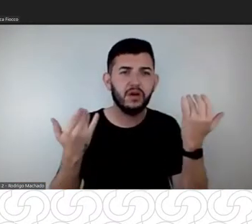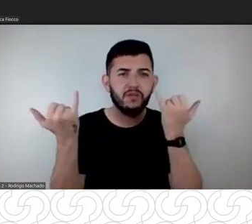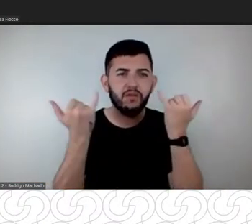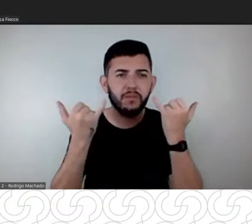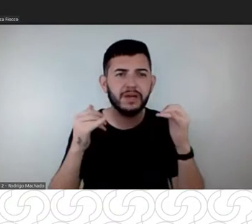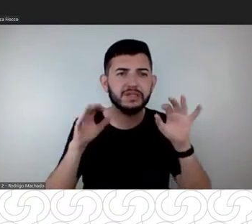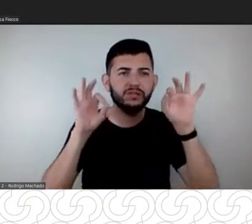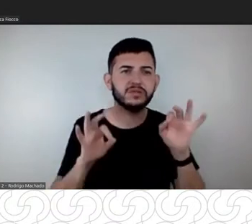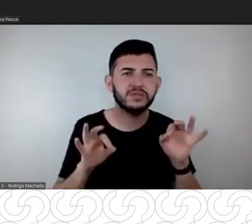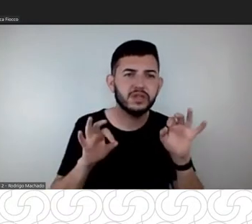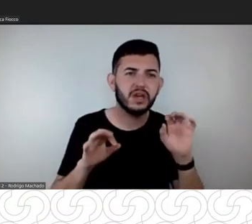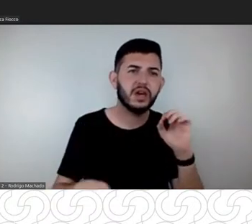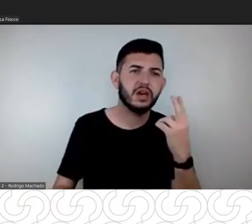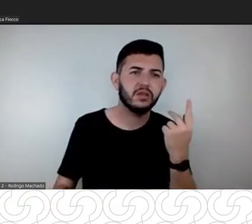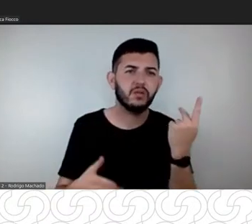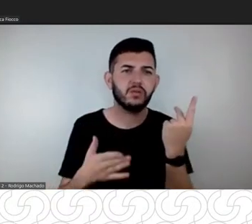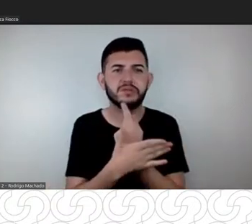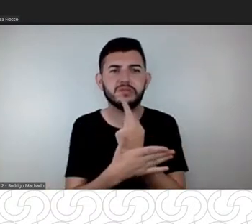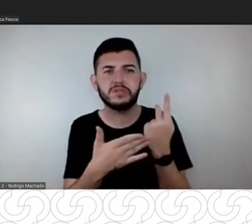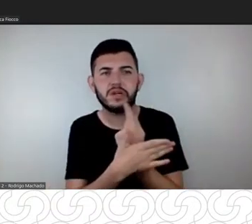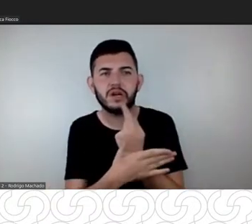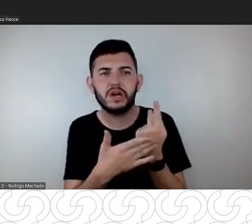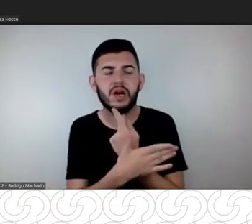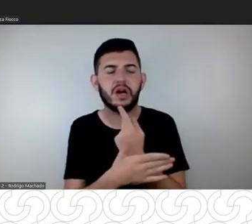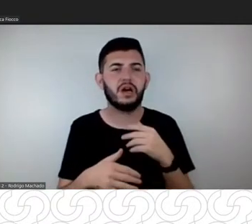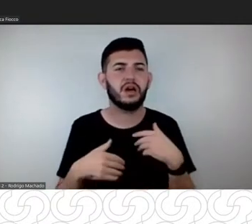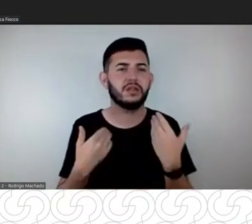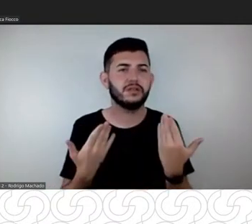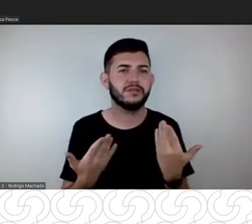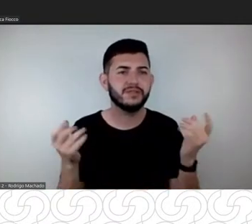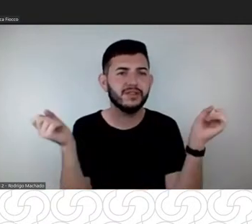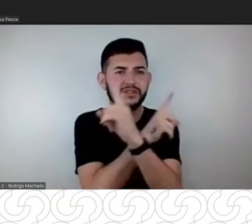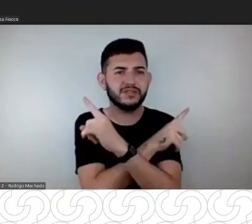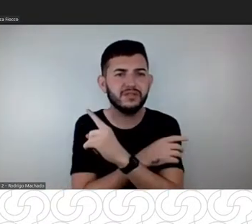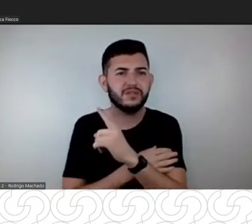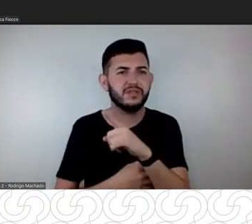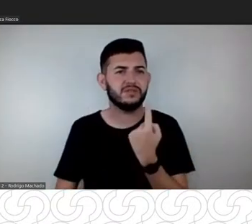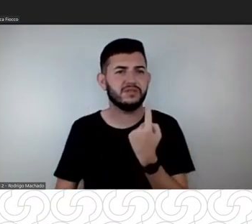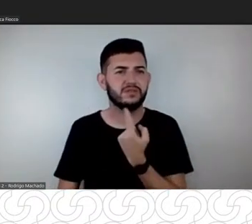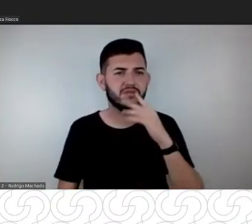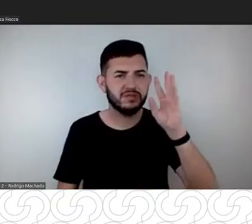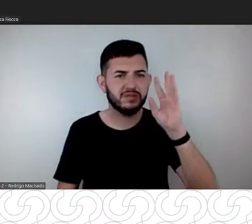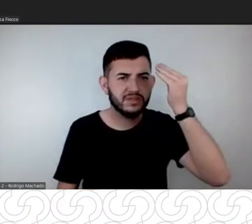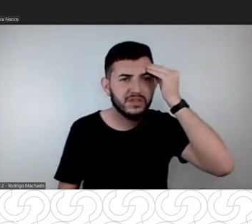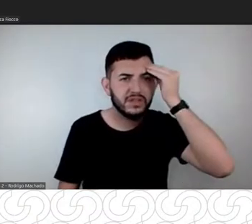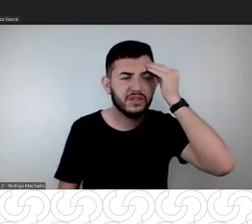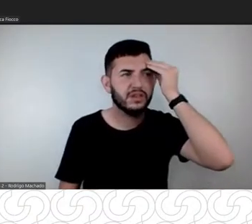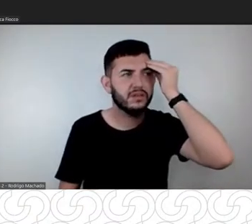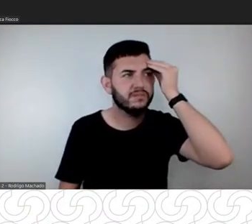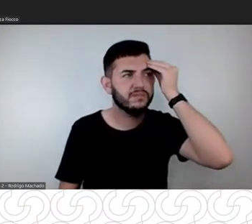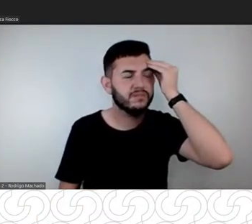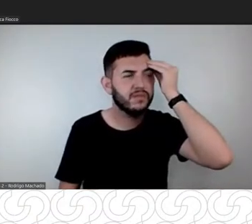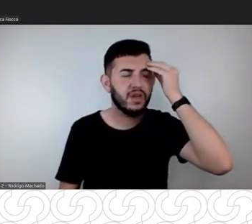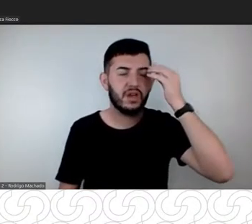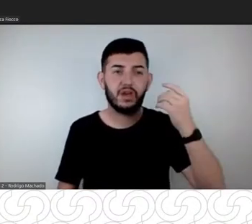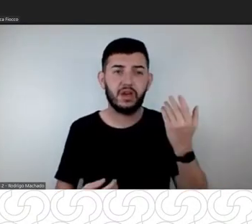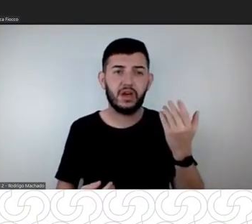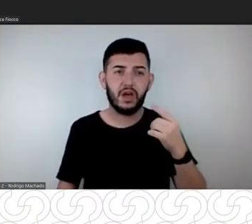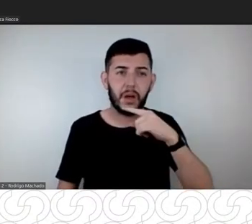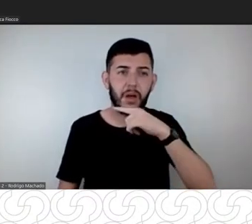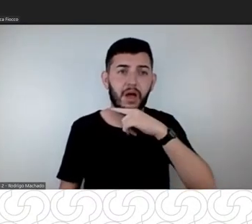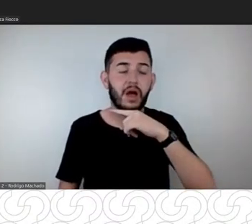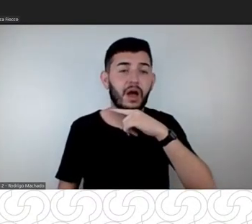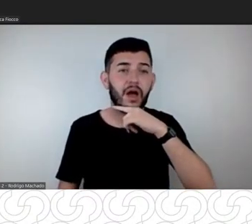quais não. É difícil entender a necessidade de que a Rússia tenha um